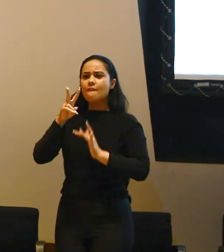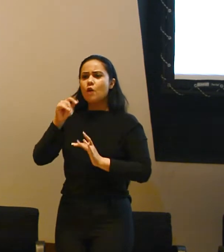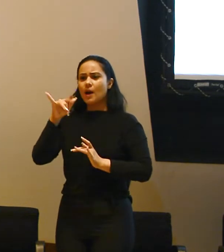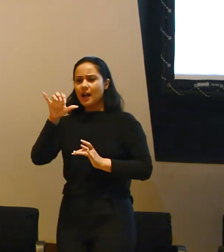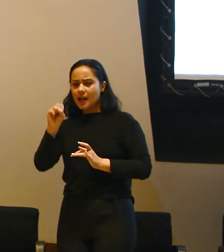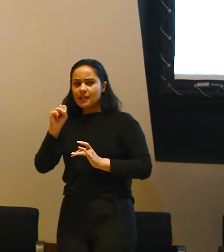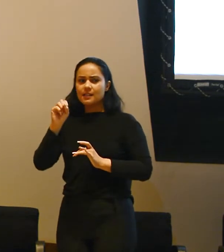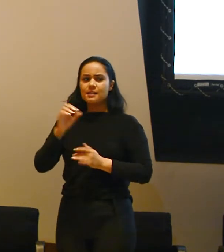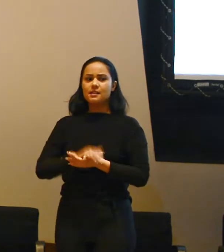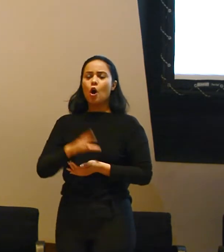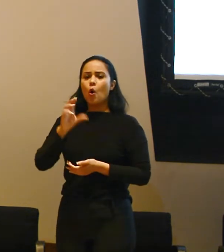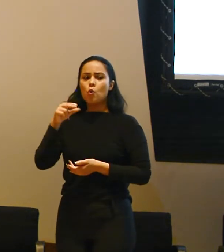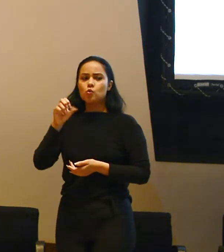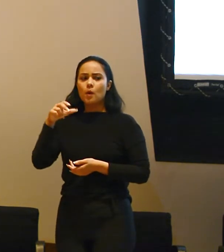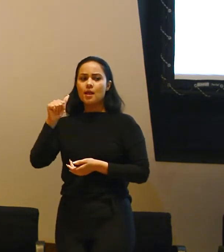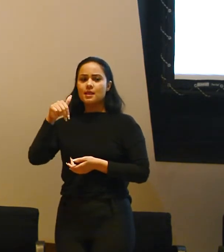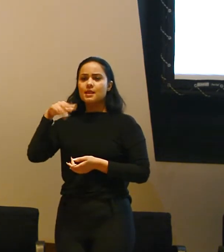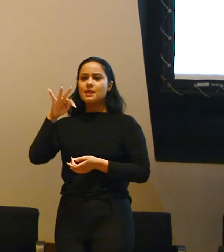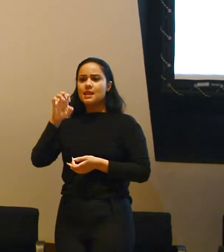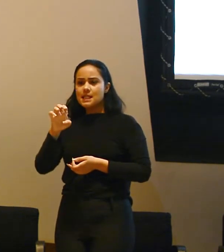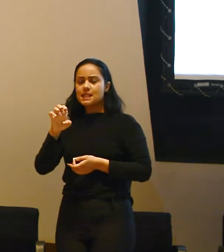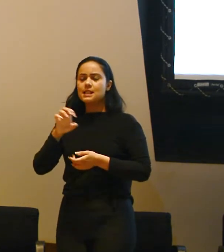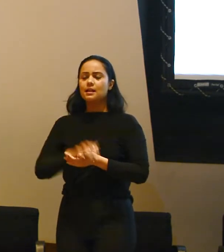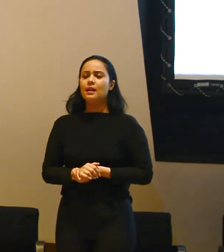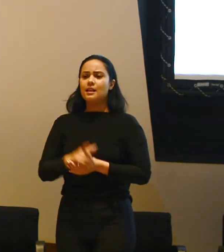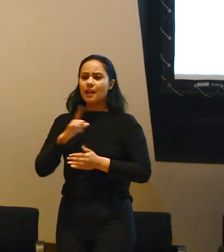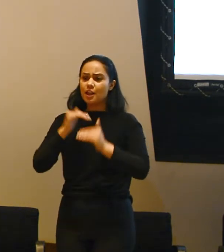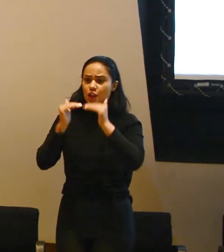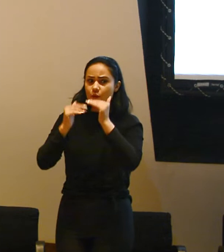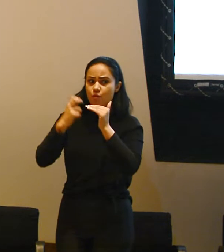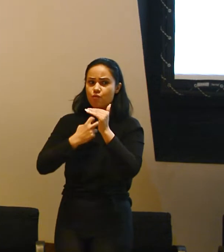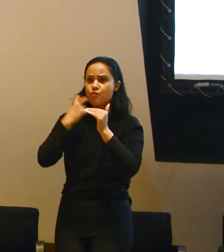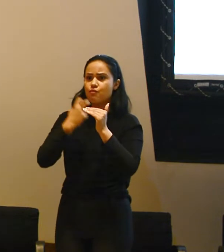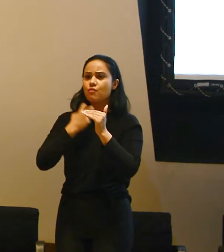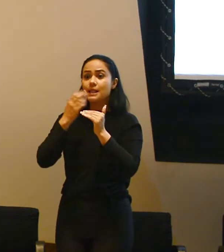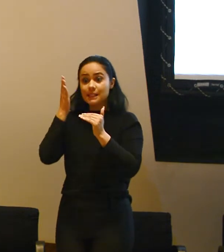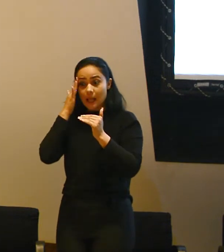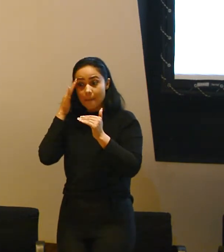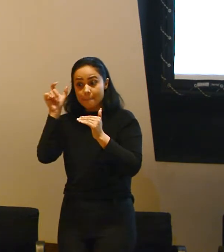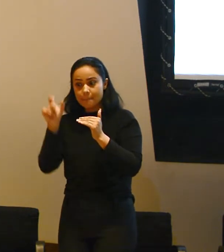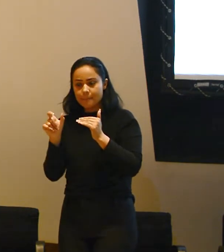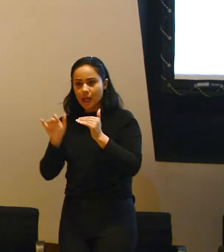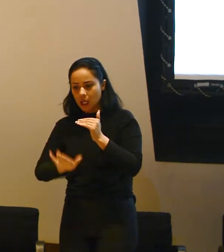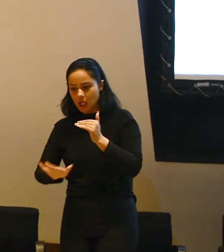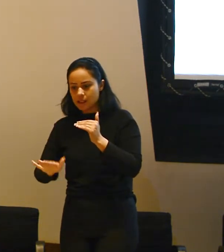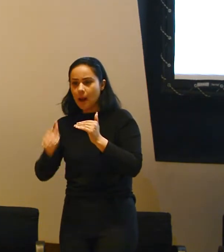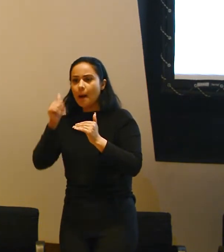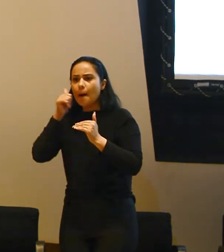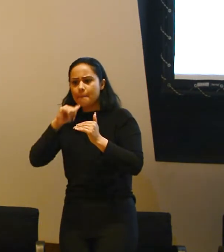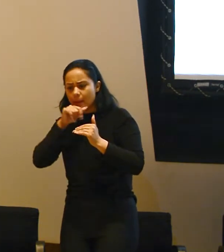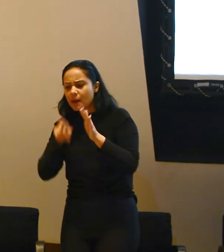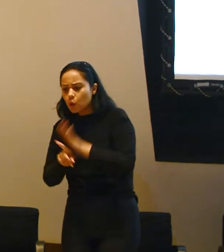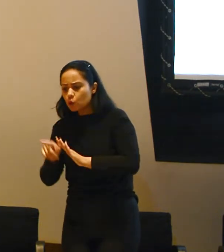as consoantes, e a nível de cognição. Então, eu preciso saber, essa criança, o pai